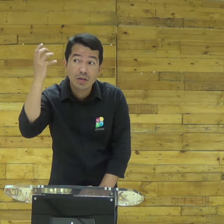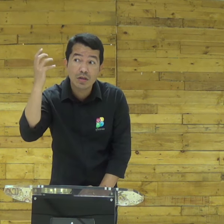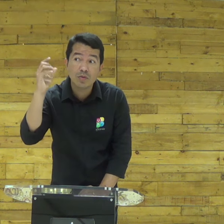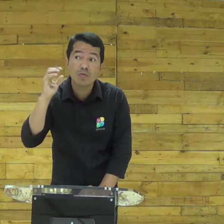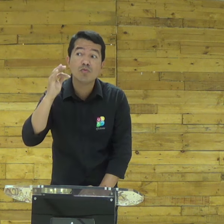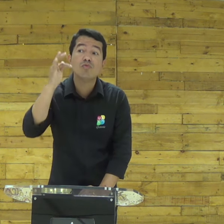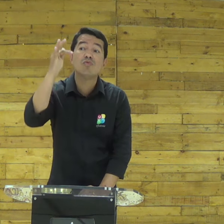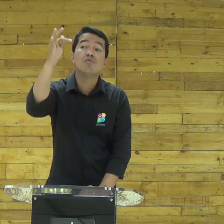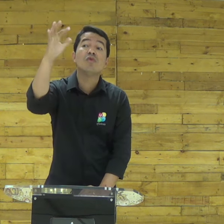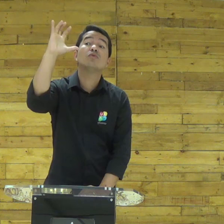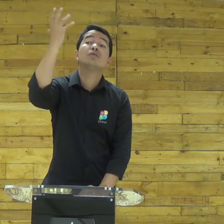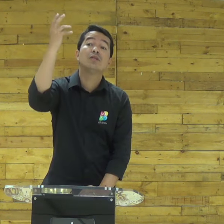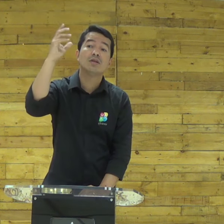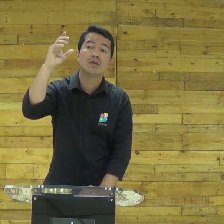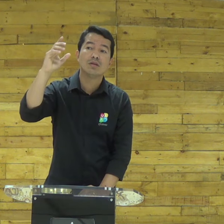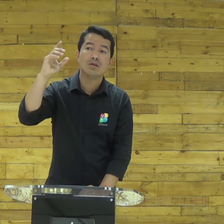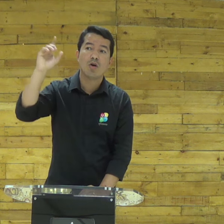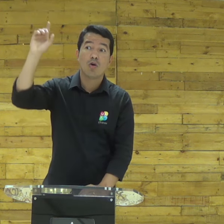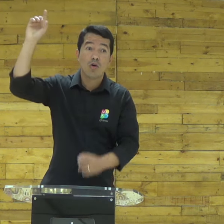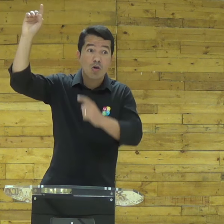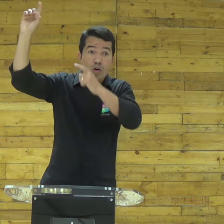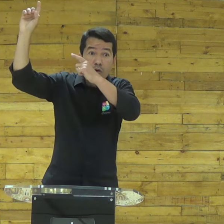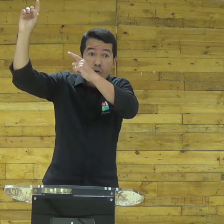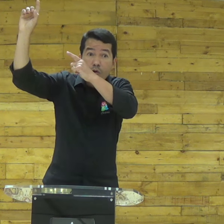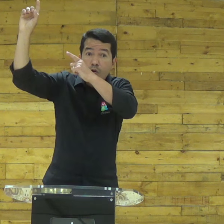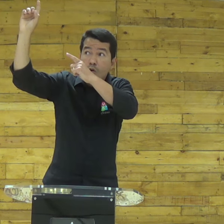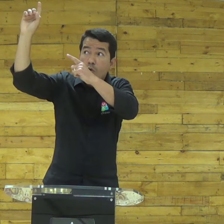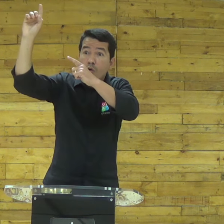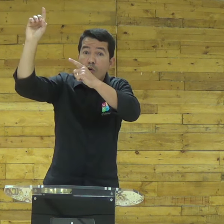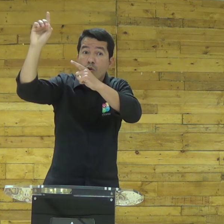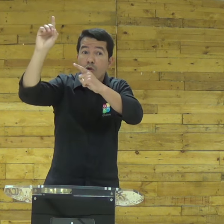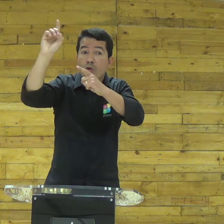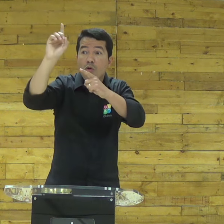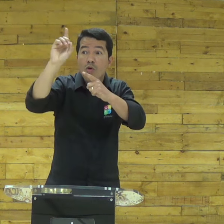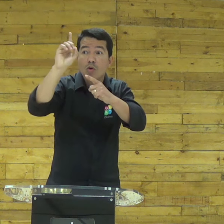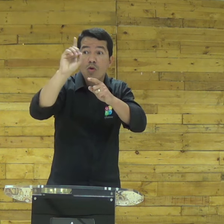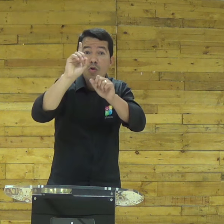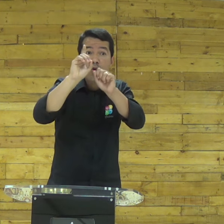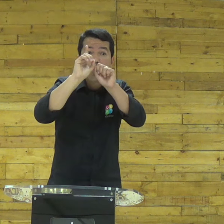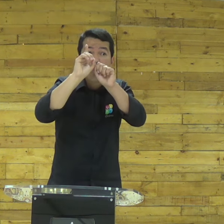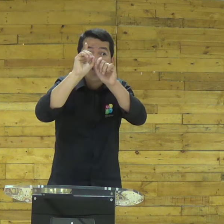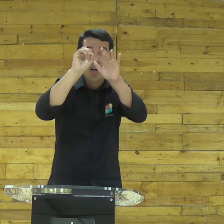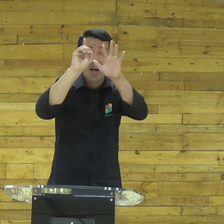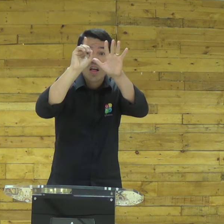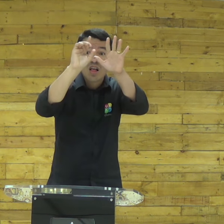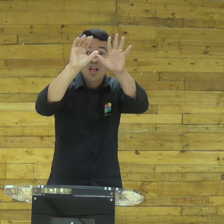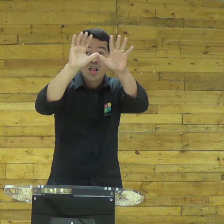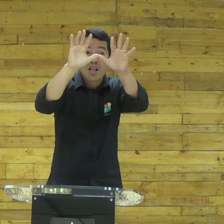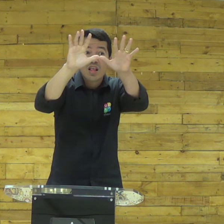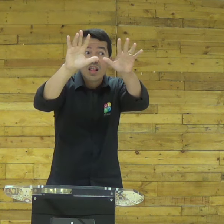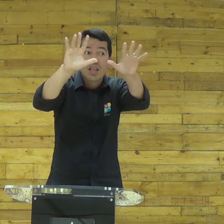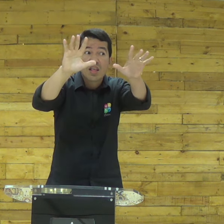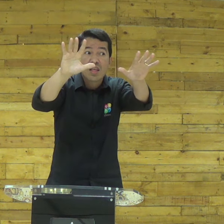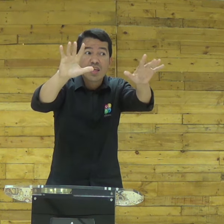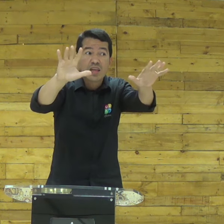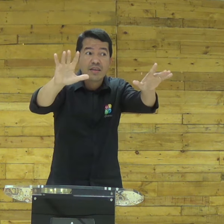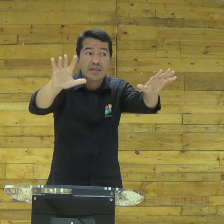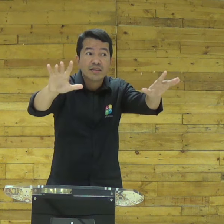entendido que se você entende que você começa a obedecer ao mandamento de Jesus o que acontece no futuro o senhor